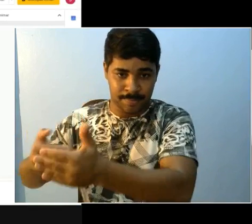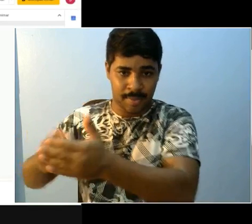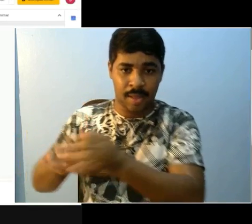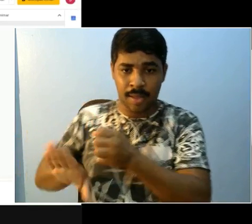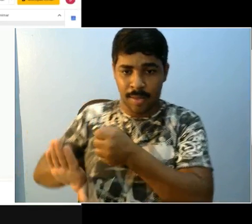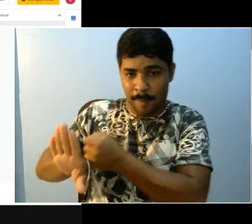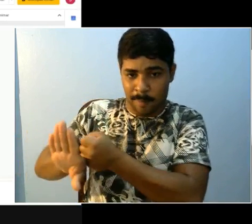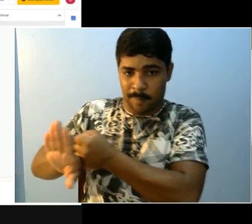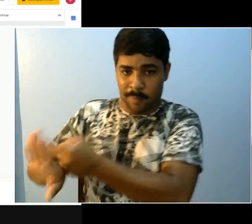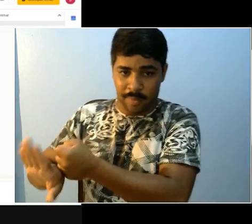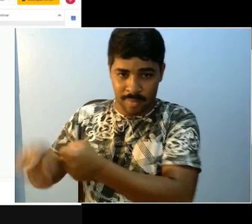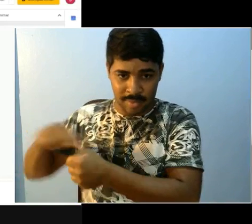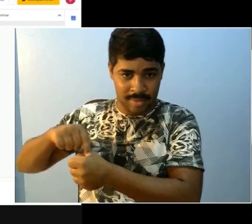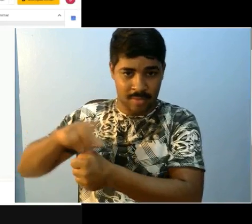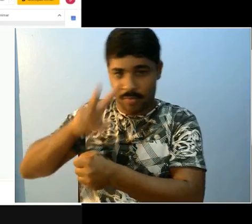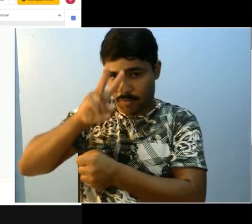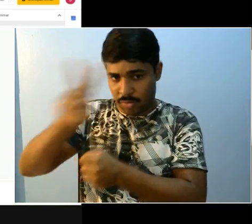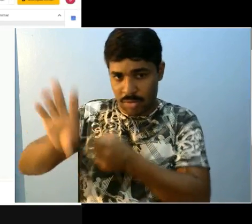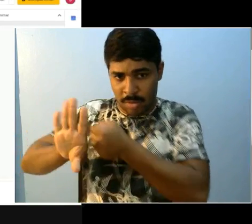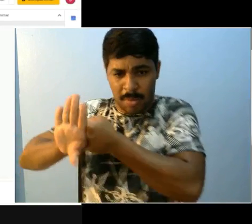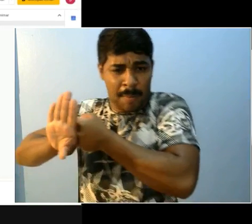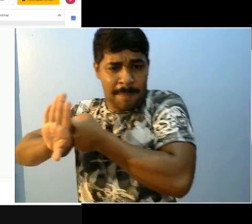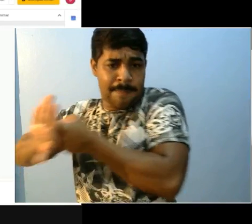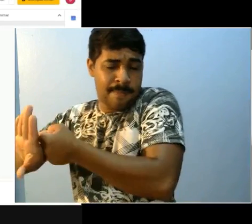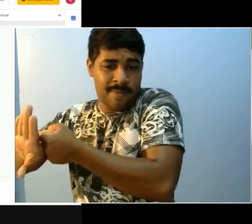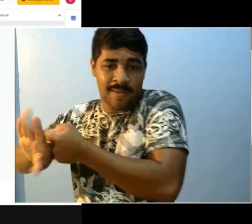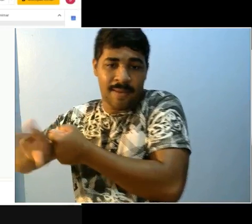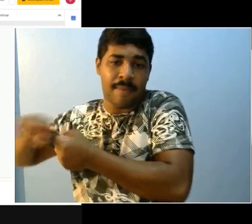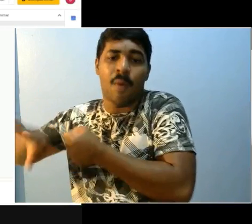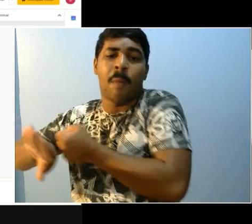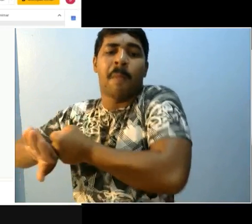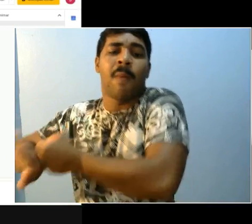atrito. Calcula esse atrito.